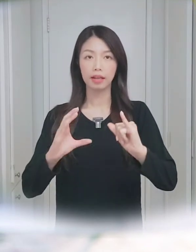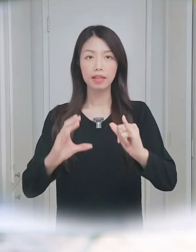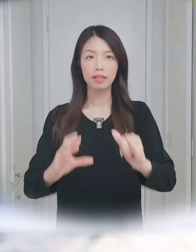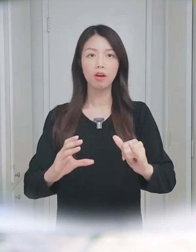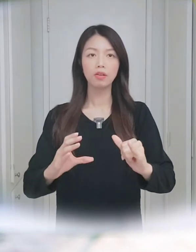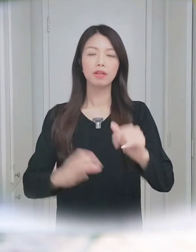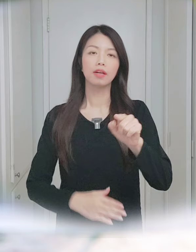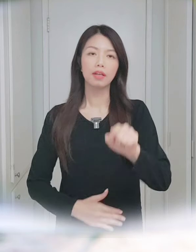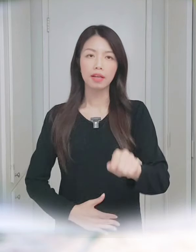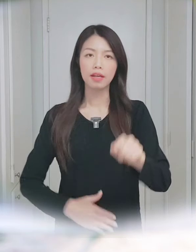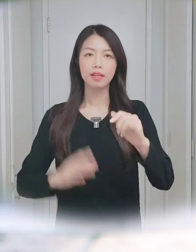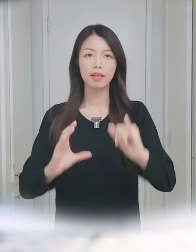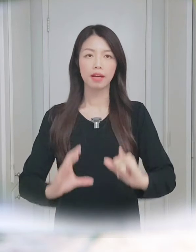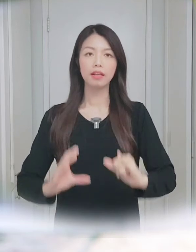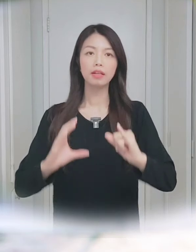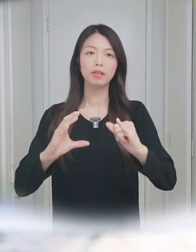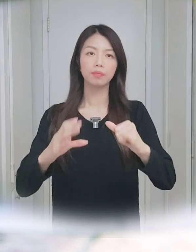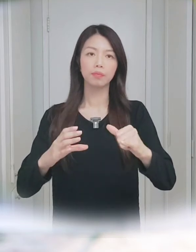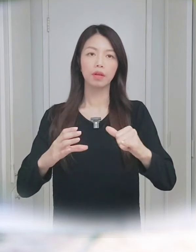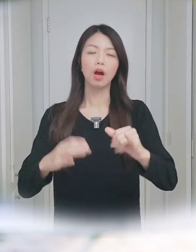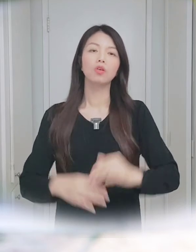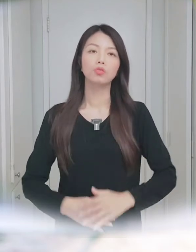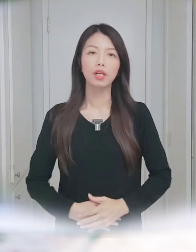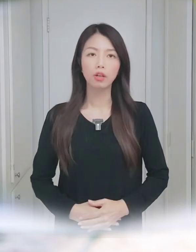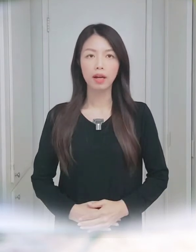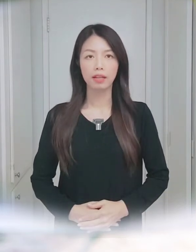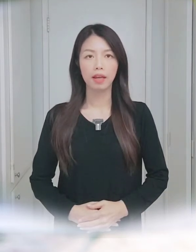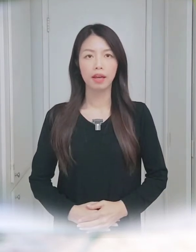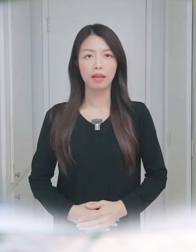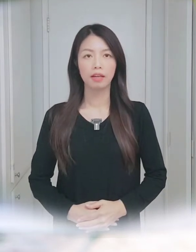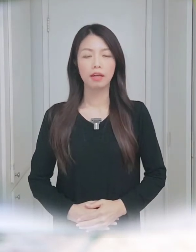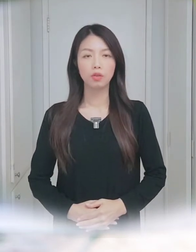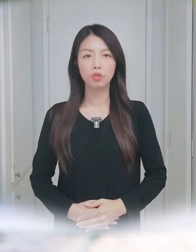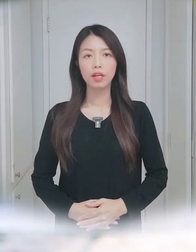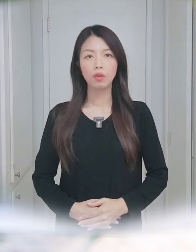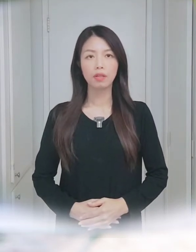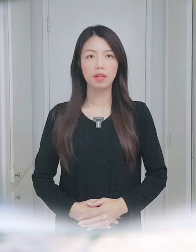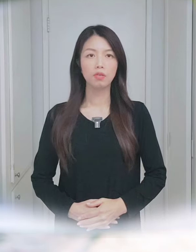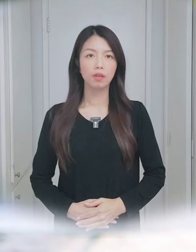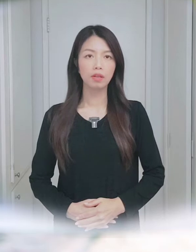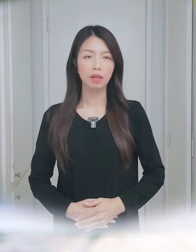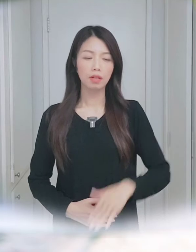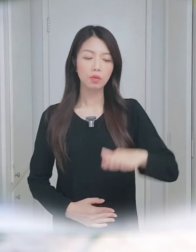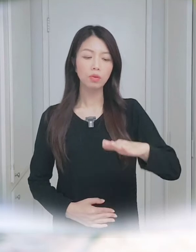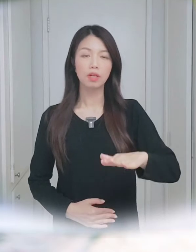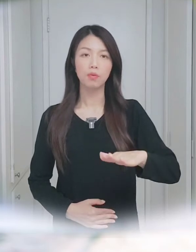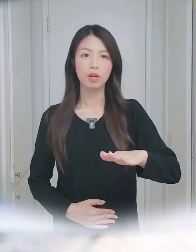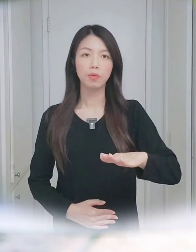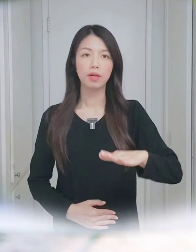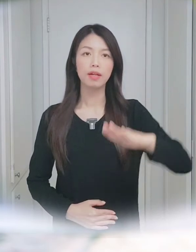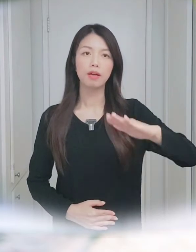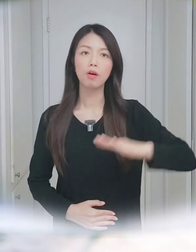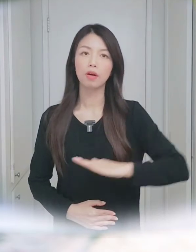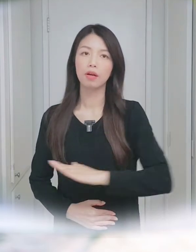세상을 아까 했죠? 이 세상을 우리 떠나갈 때에, 우리라고 한 뜻의 수어는 손등이